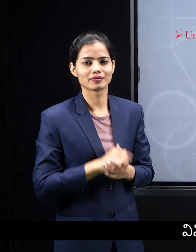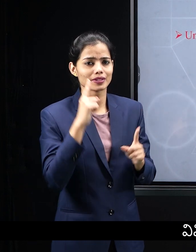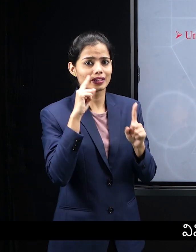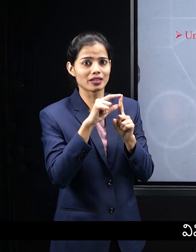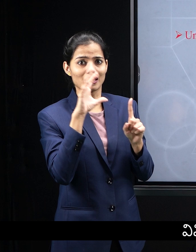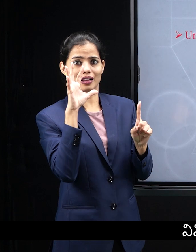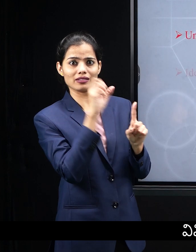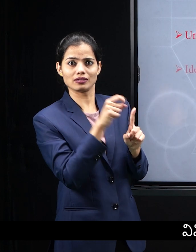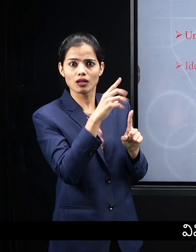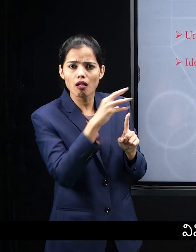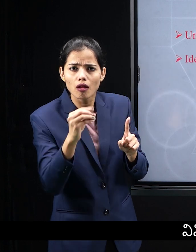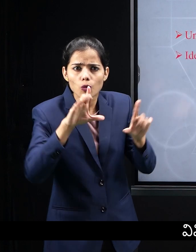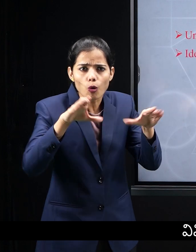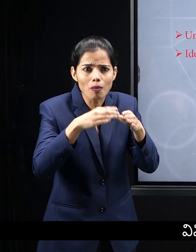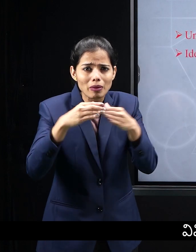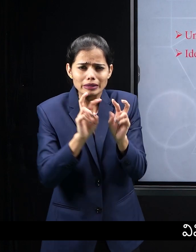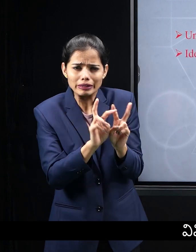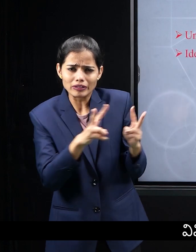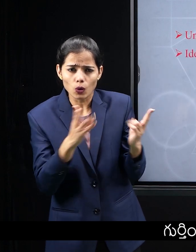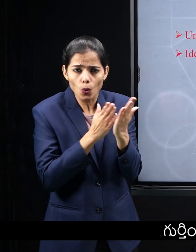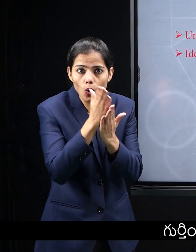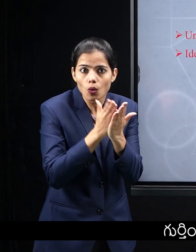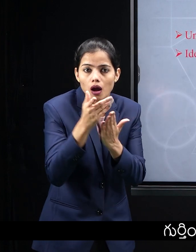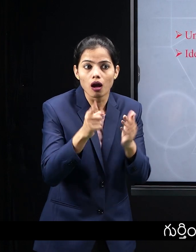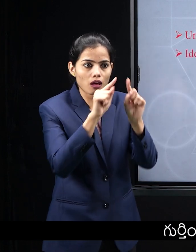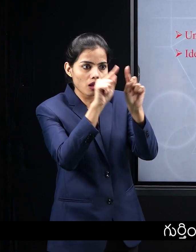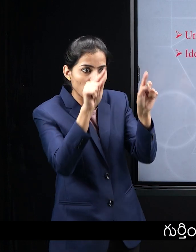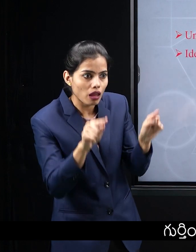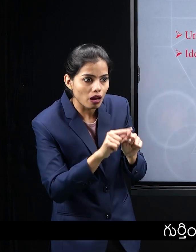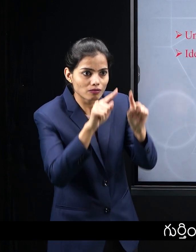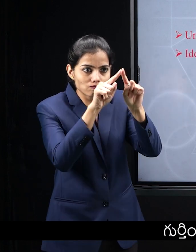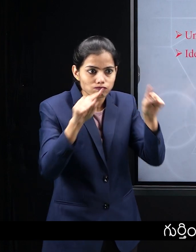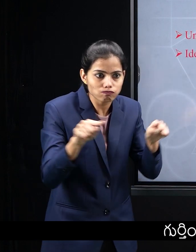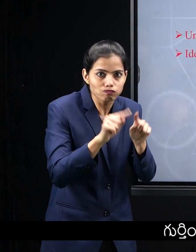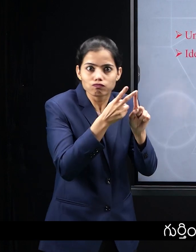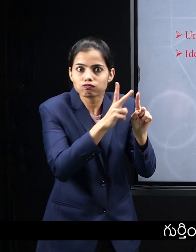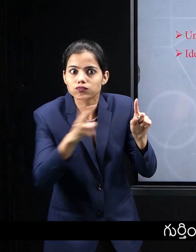వివిధ రకాల చతుర్భుజాలను గుర్తించండి మరియు వర్గీకరించండి.